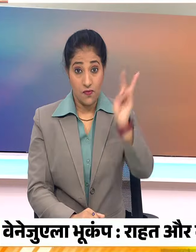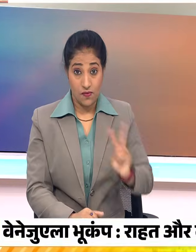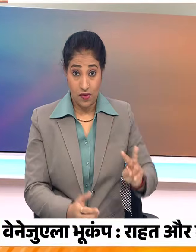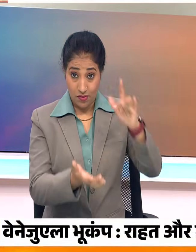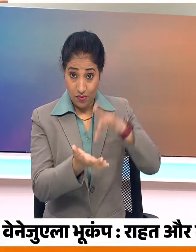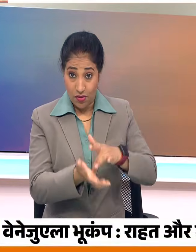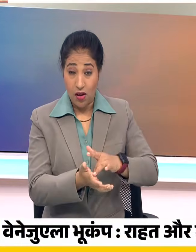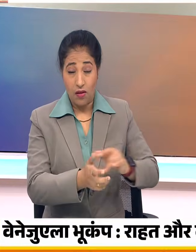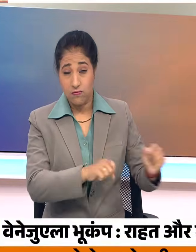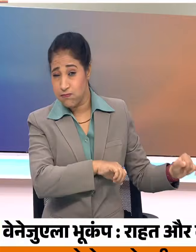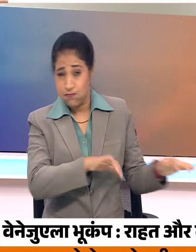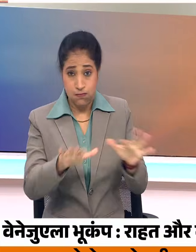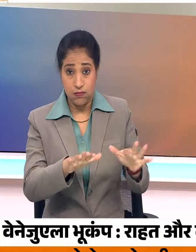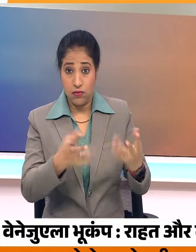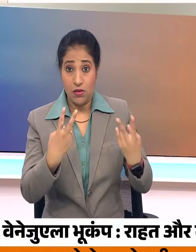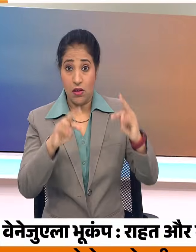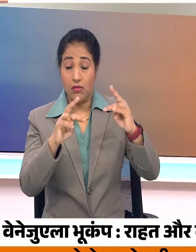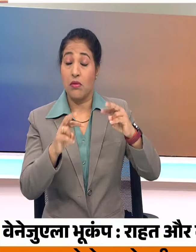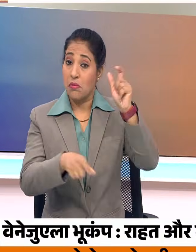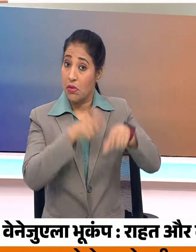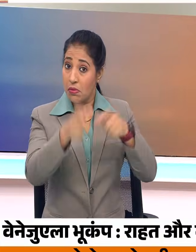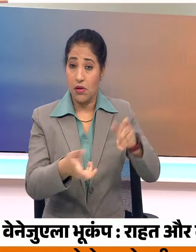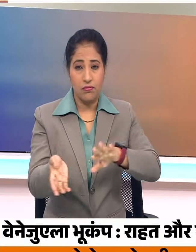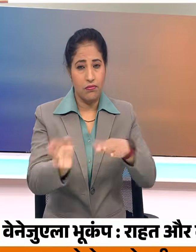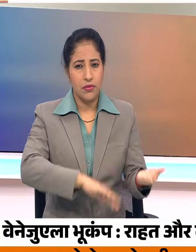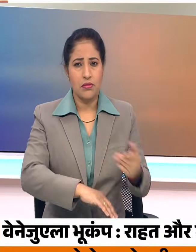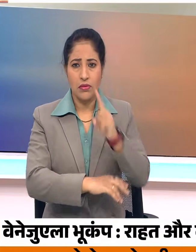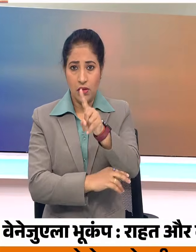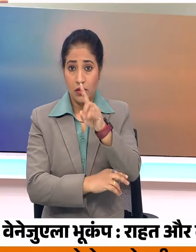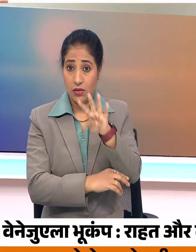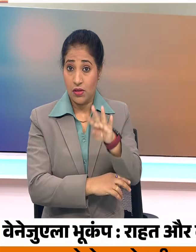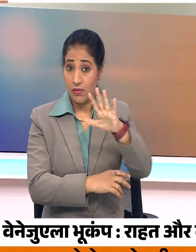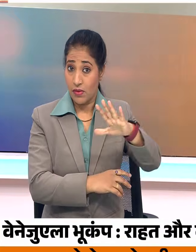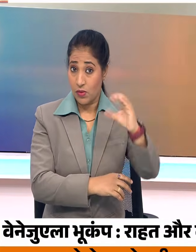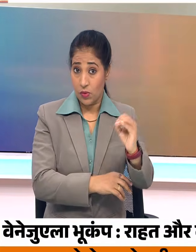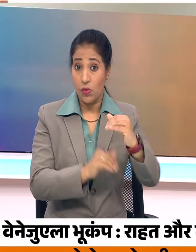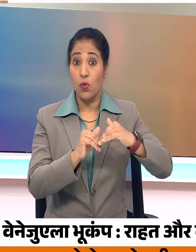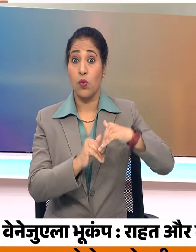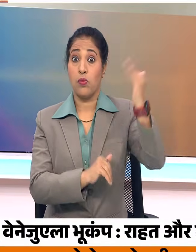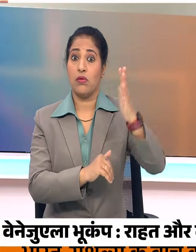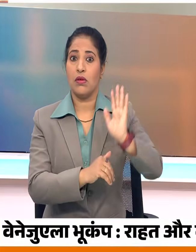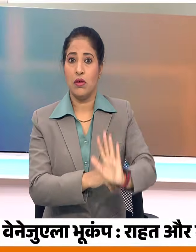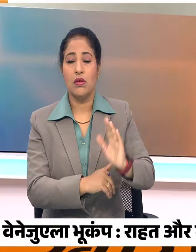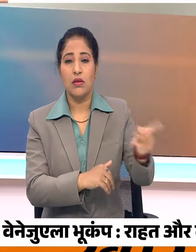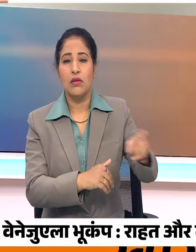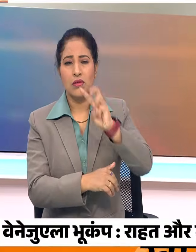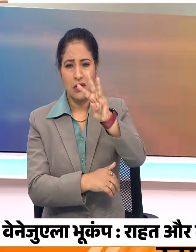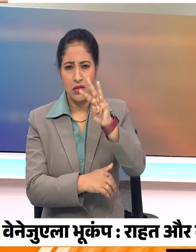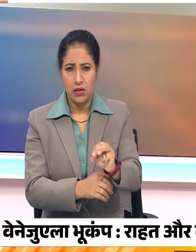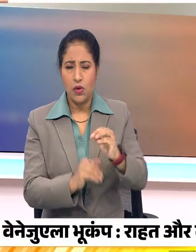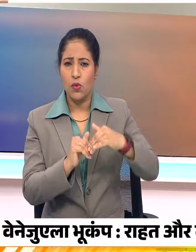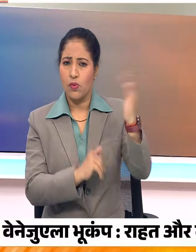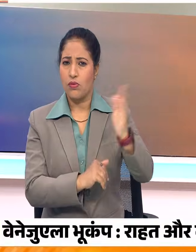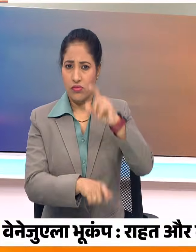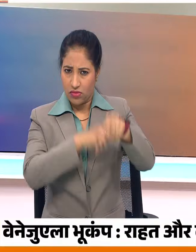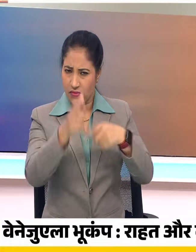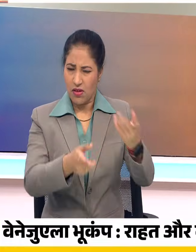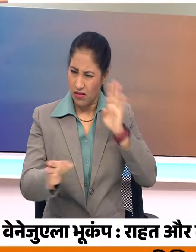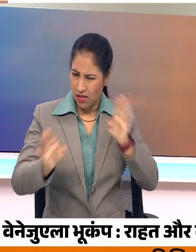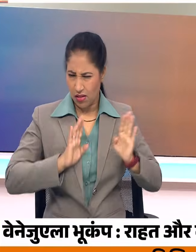वेनेजुएला में भूकंप में मृतकों की संख्या 1450 के पार पहुंची। 3000 से अधिक